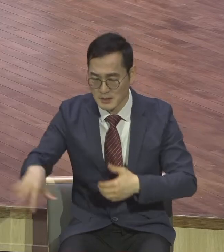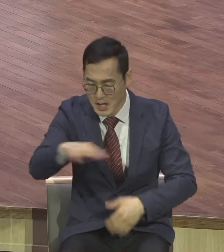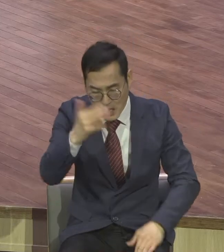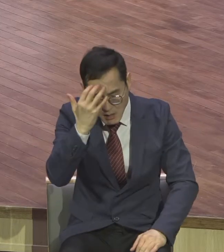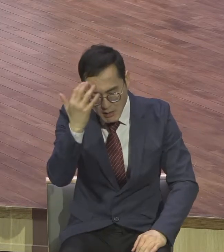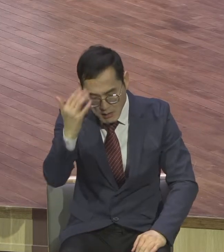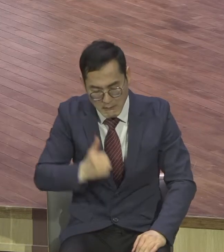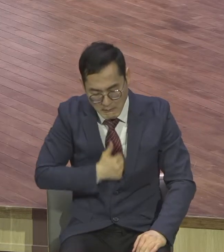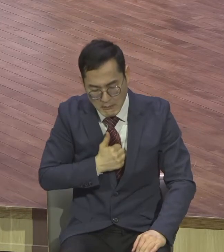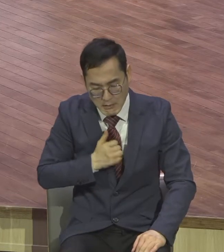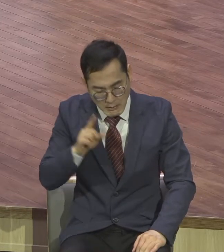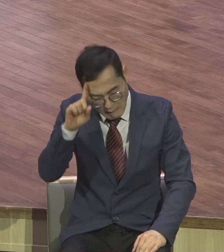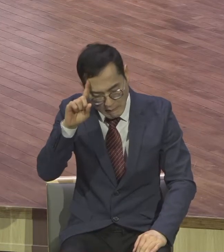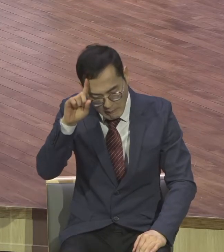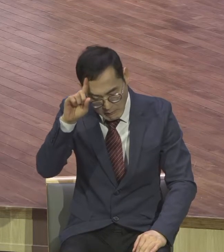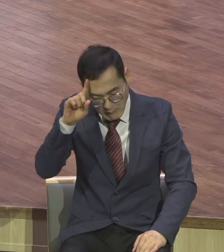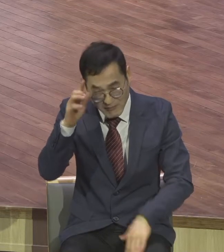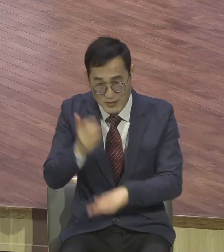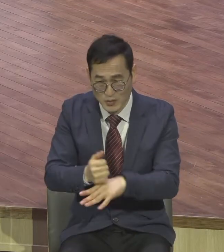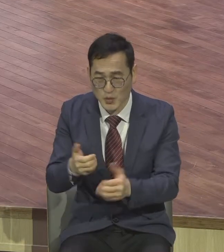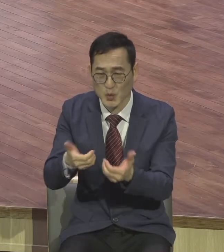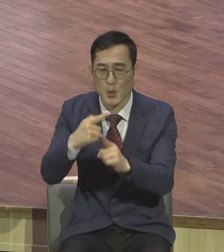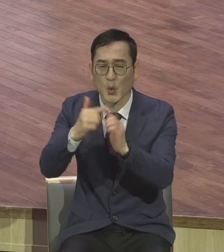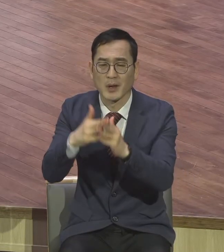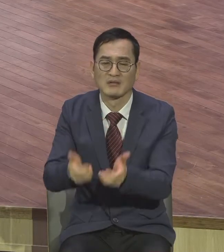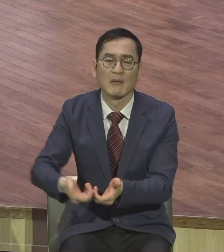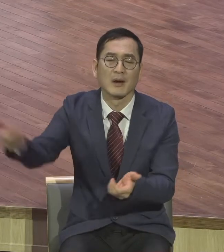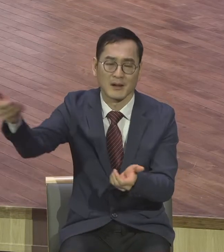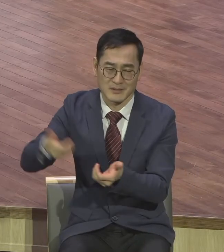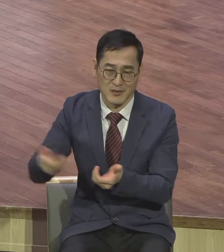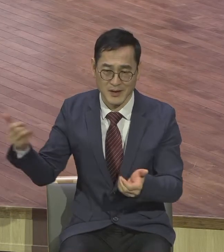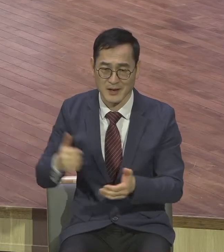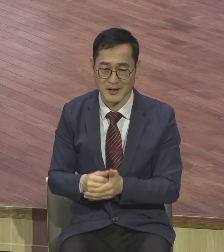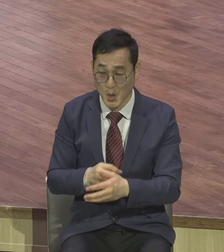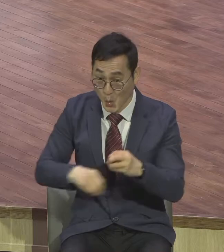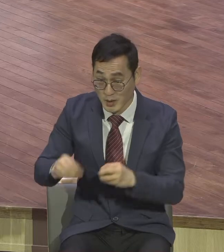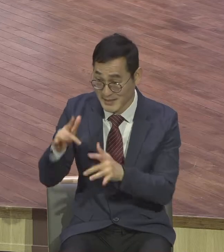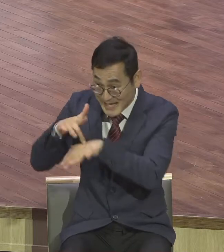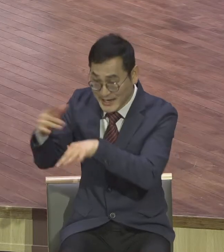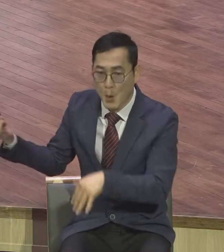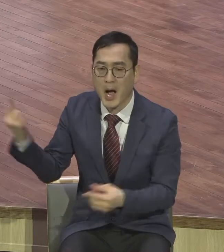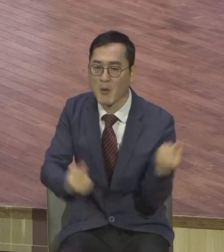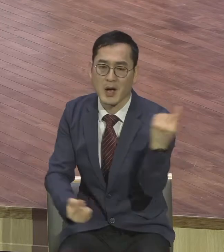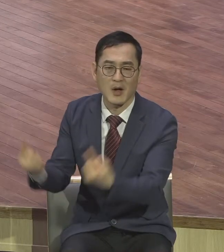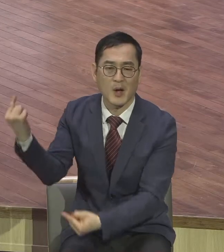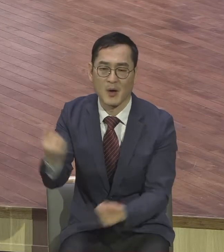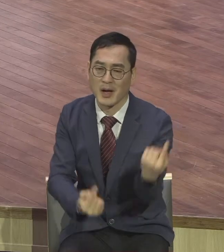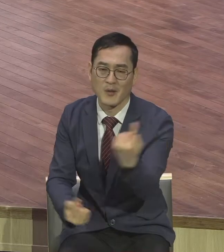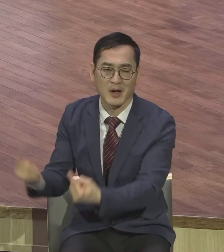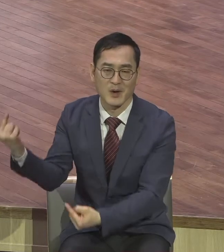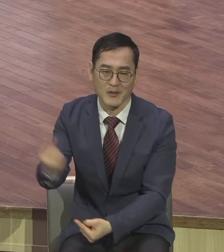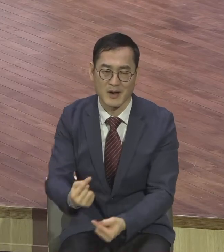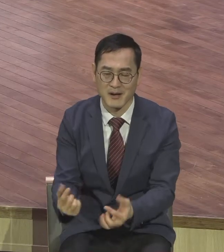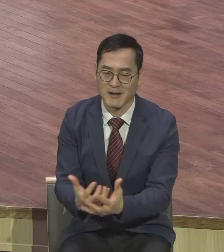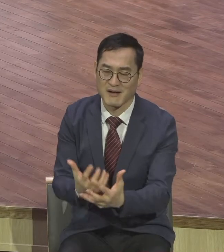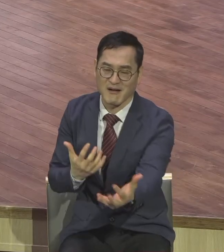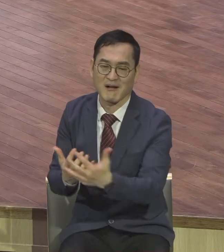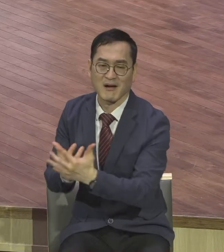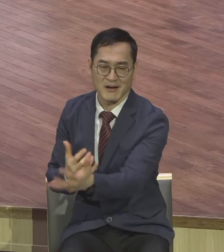사단이 난리를 칩니다 내가고 땅 맞다고 사단 심부름 신나게 합니다